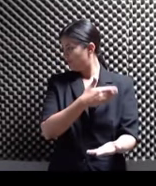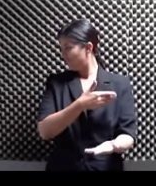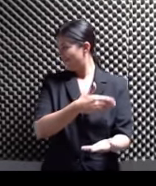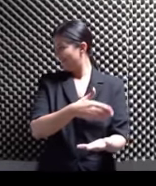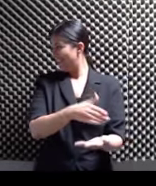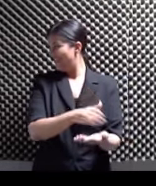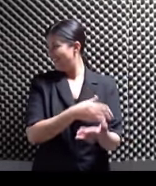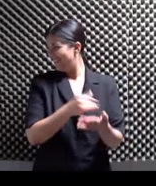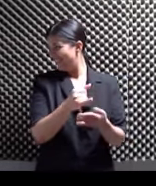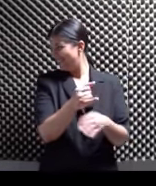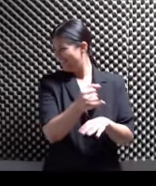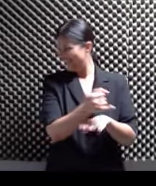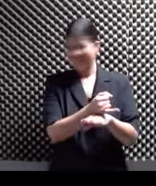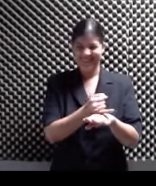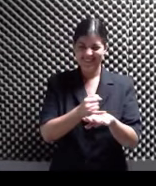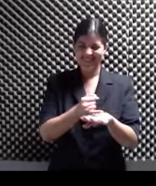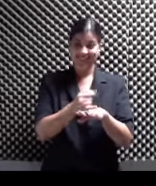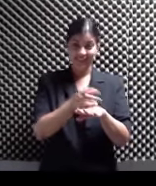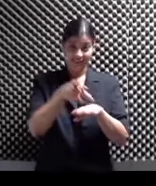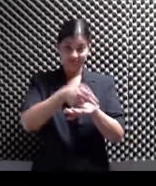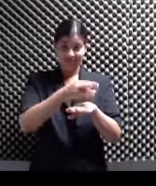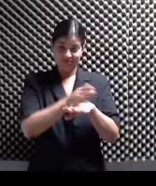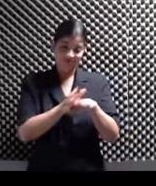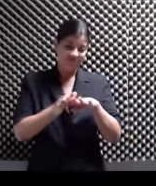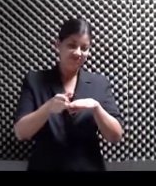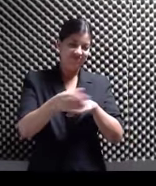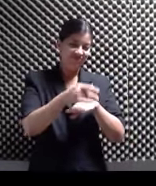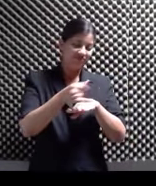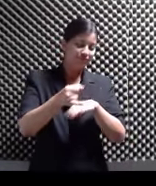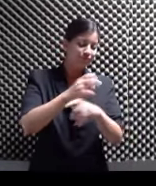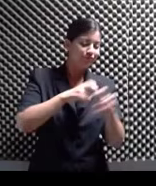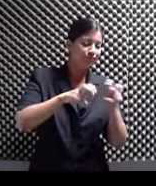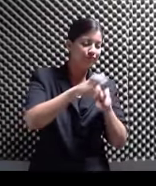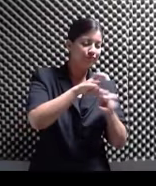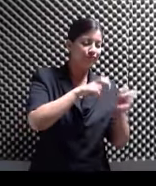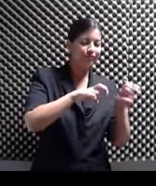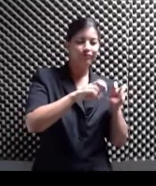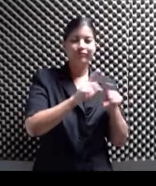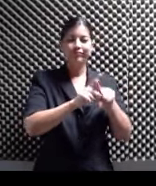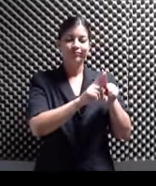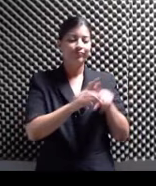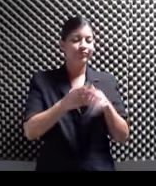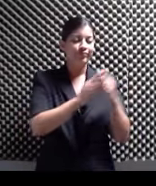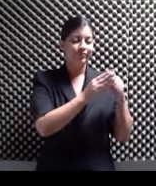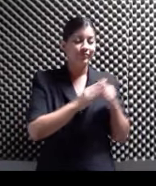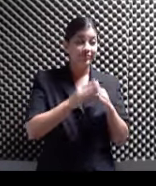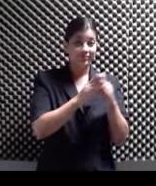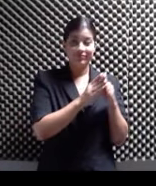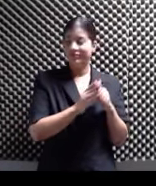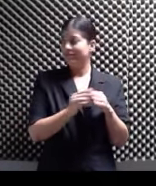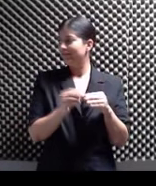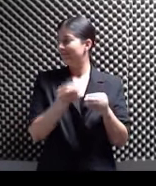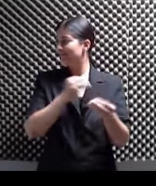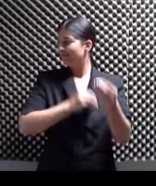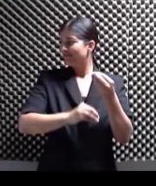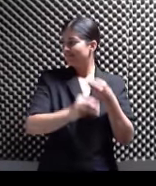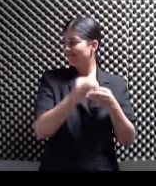El chillo de Fajardo, la alcapurria de piñones, pastelillo en Guayama y en Salina, unos tostones. ¿Y eso con qué sale?